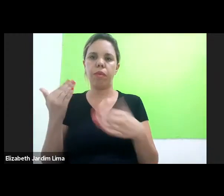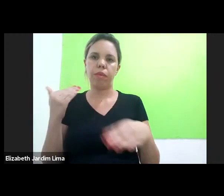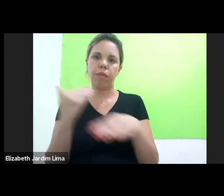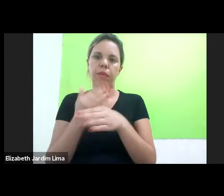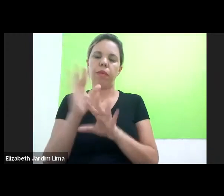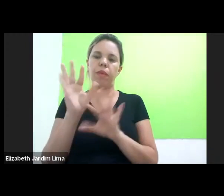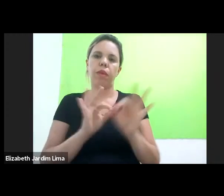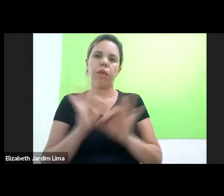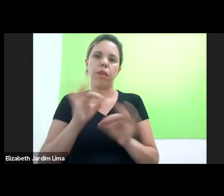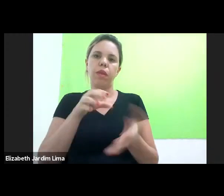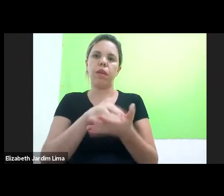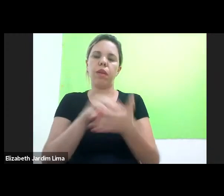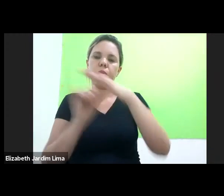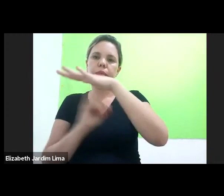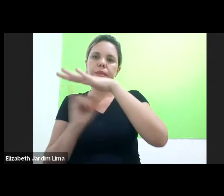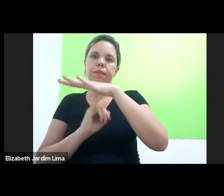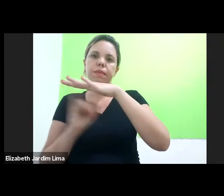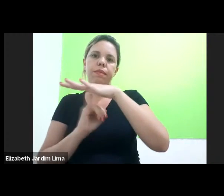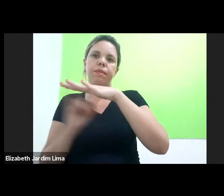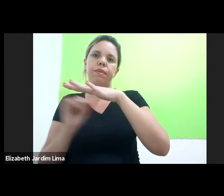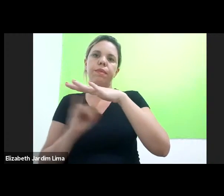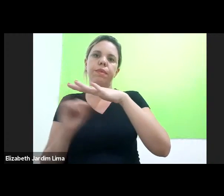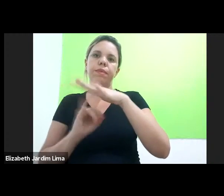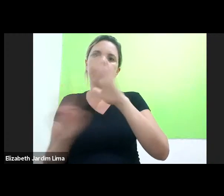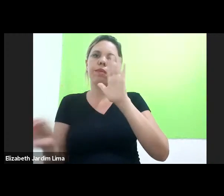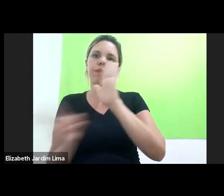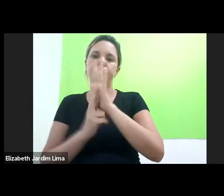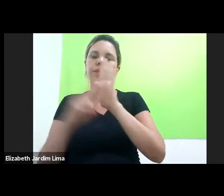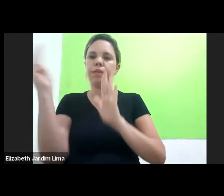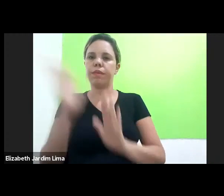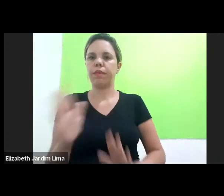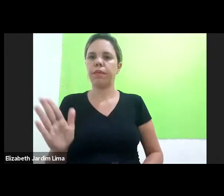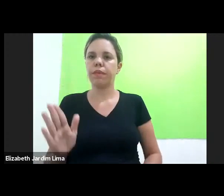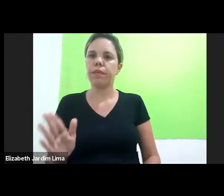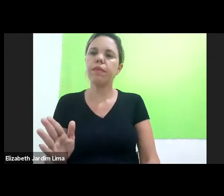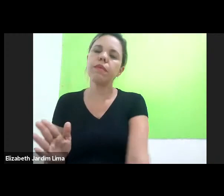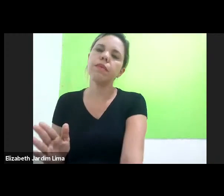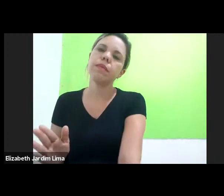a entidade de classe de representação nacional, e foi